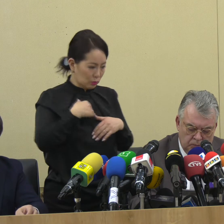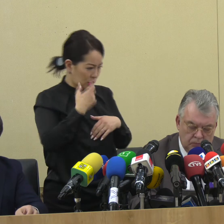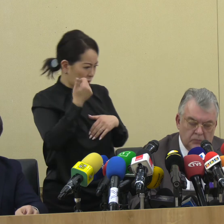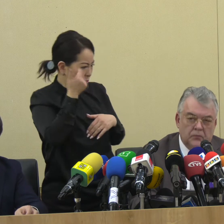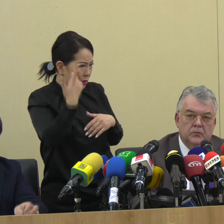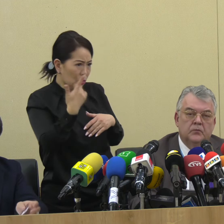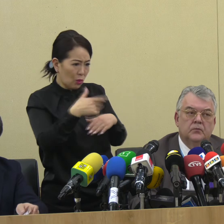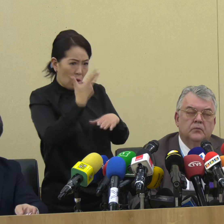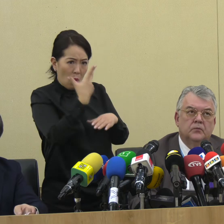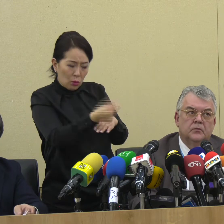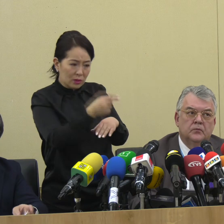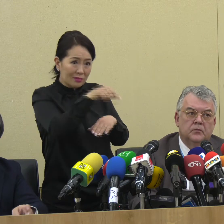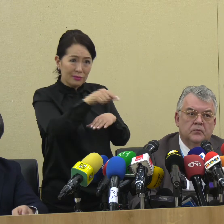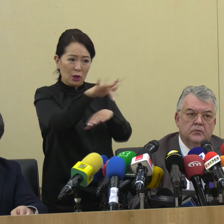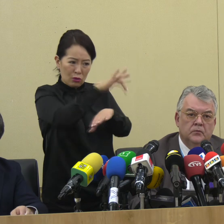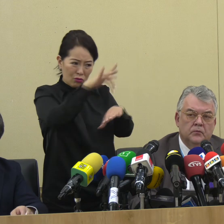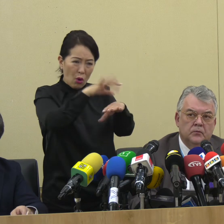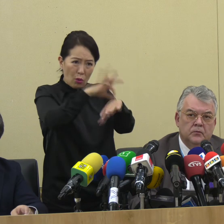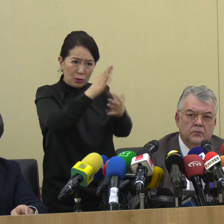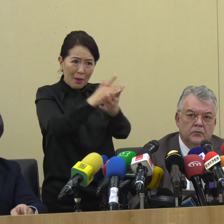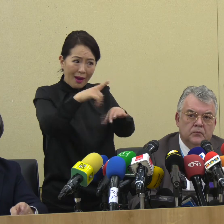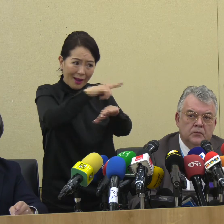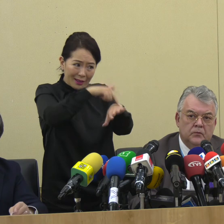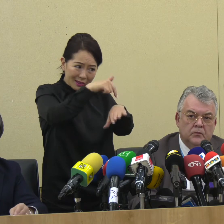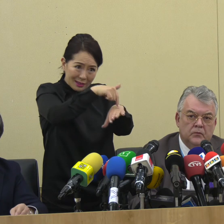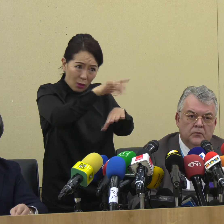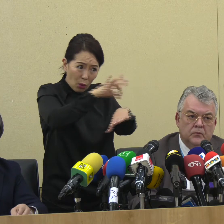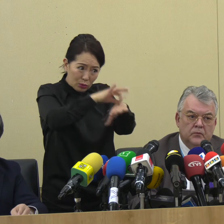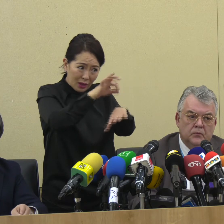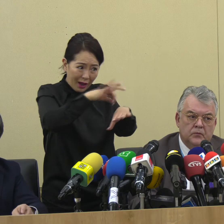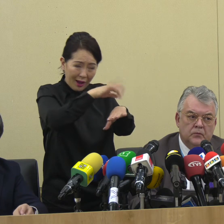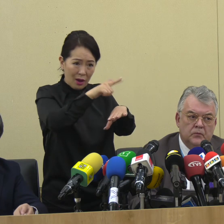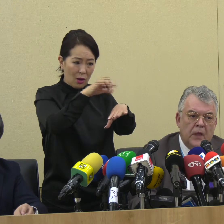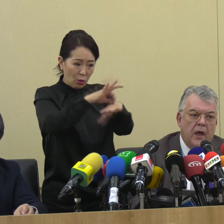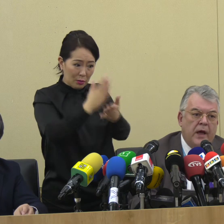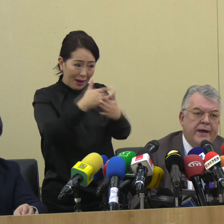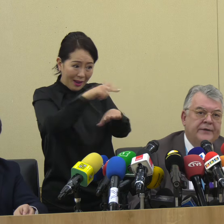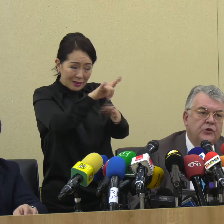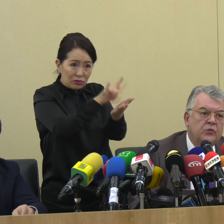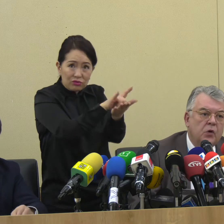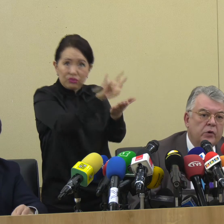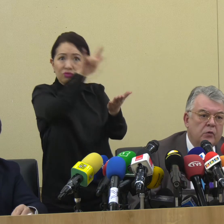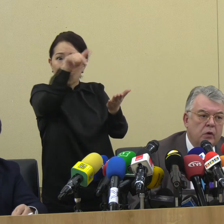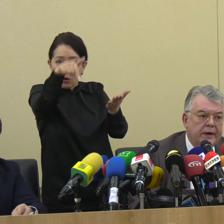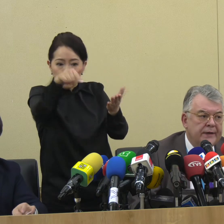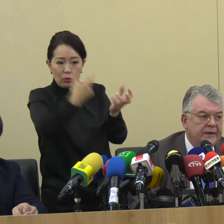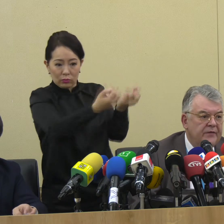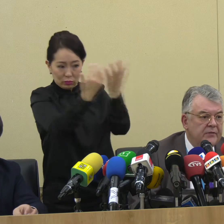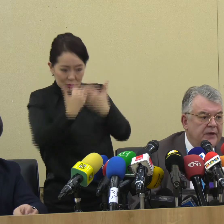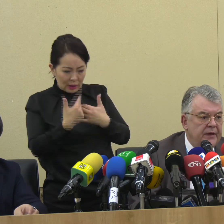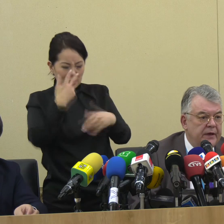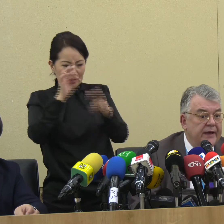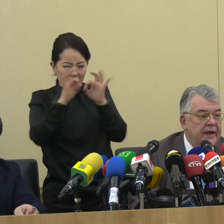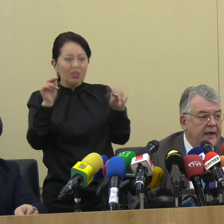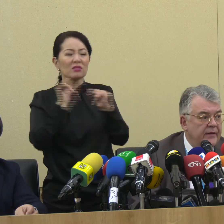нутгаас шууд нислэгээр ирж байгаа зорчигчдод хяналт тавих нь илүү үр дүнтэй гэж зөвлөж байгаа. And tomorrow there will